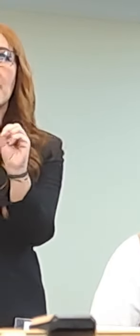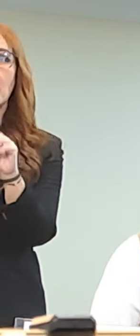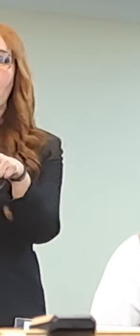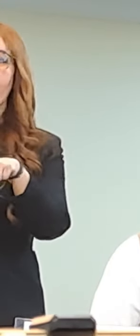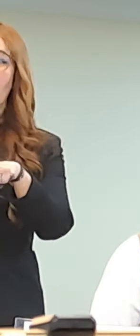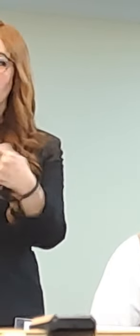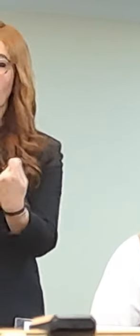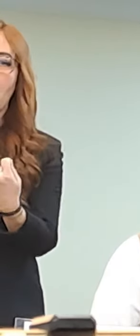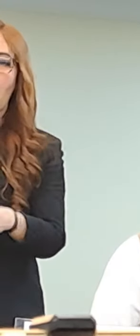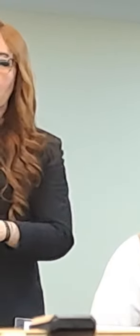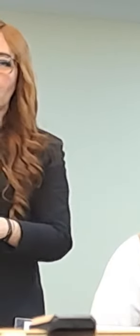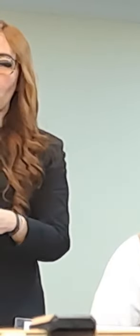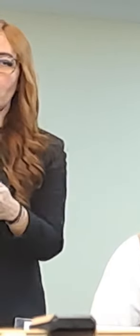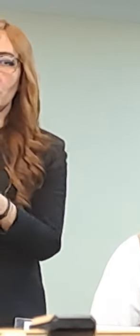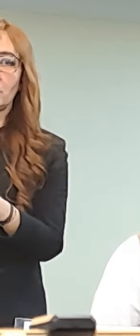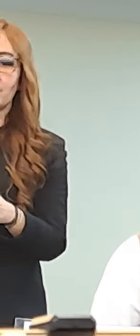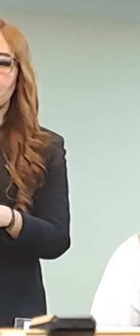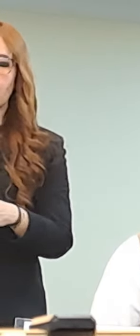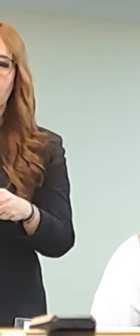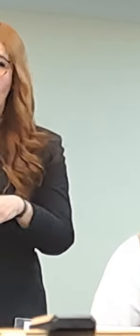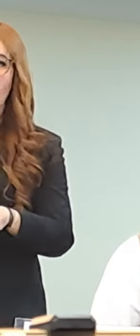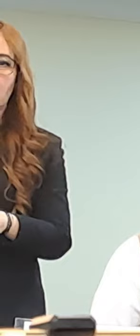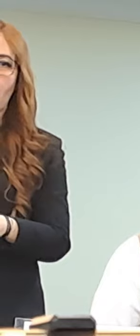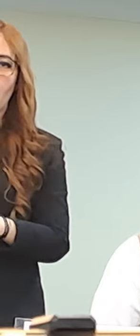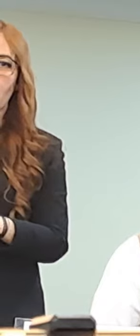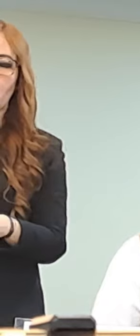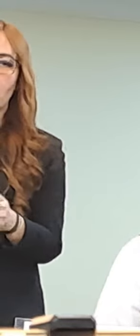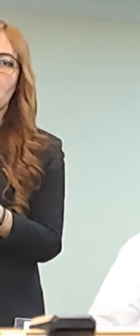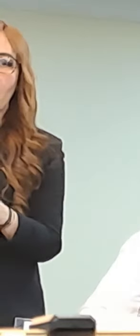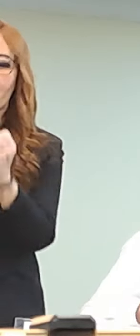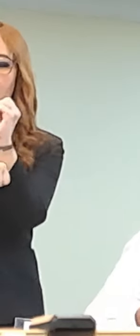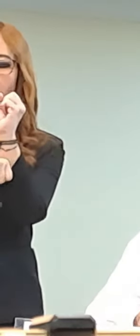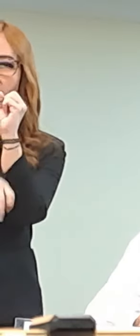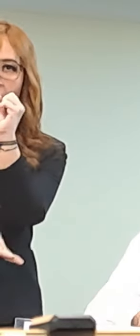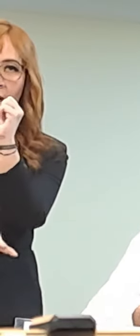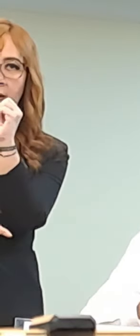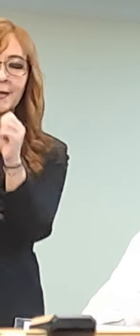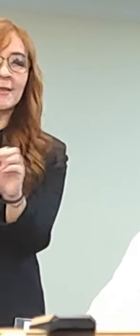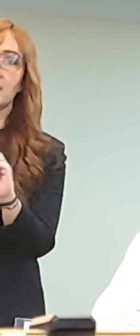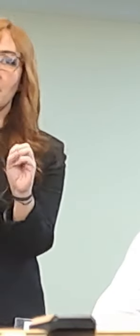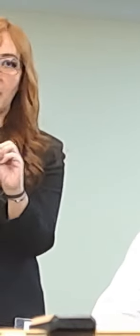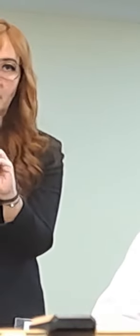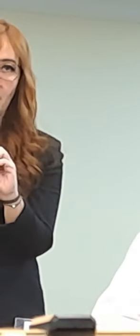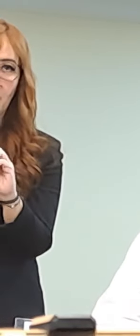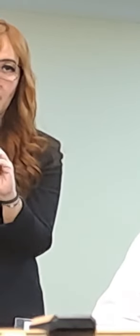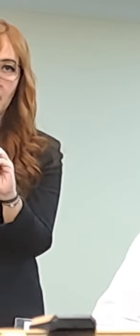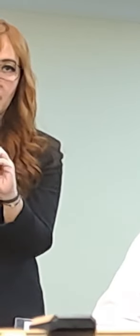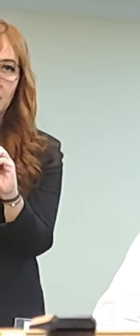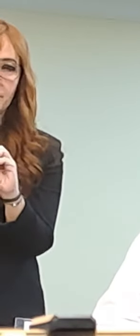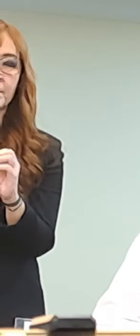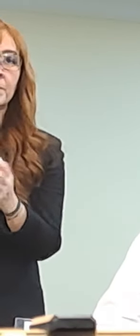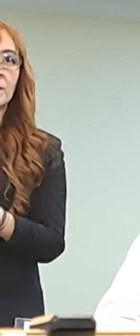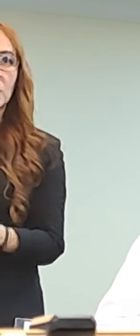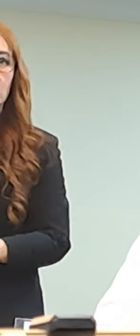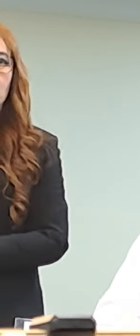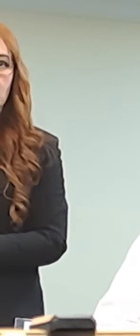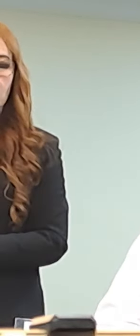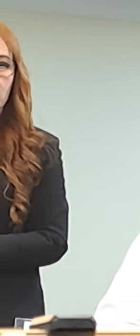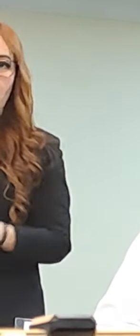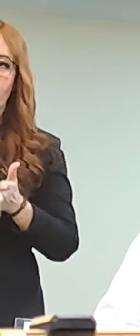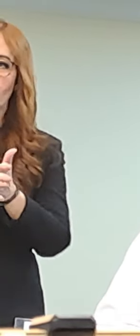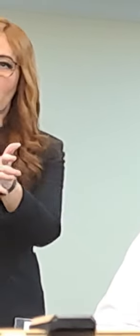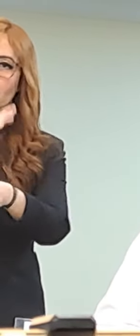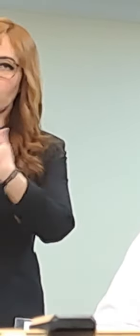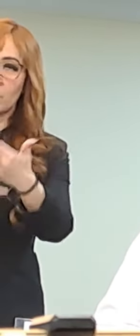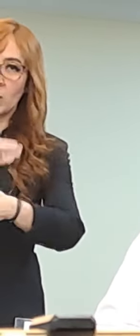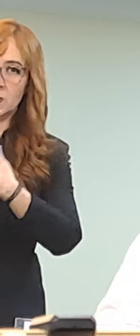patah maupun retak ataupun hal-hal sifatnya perdarahan atau resapan darah tidak ada. Kemudian untuk membantu